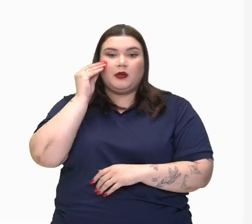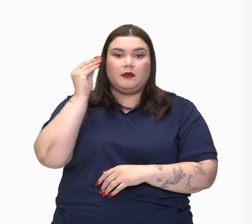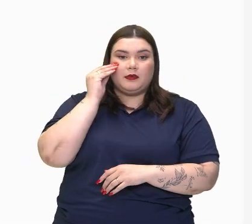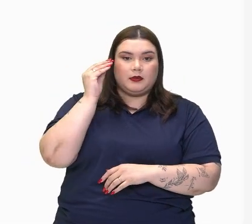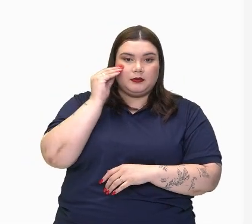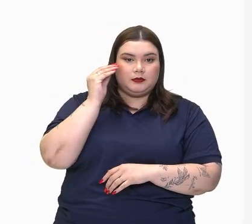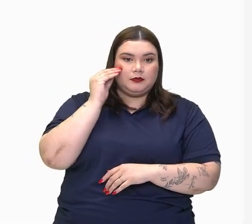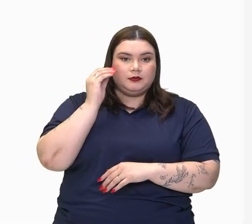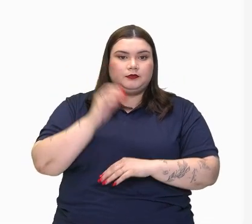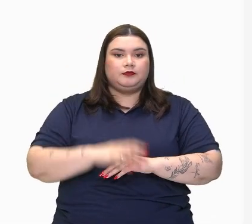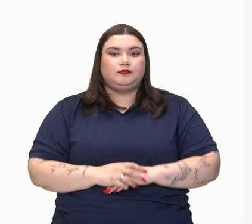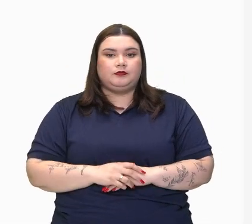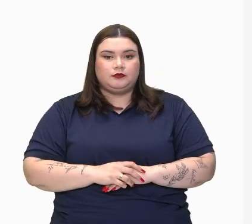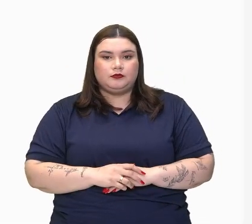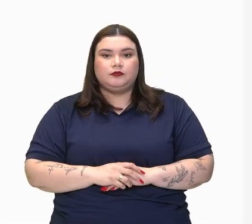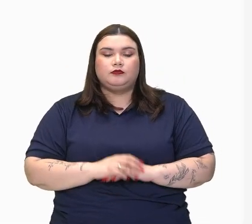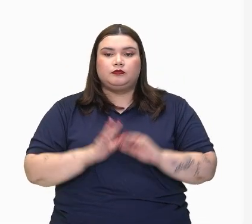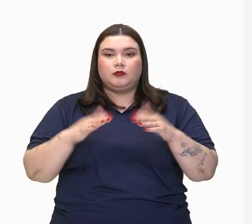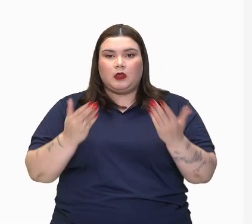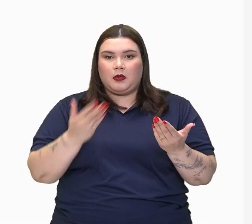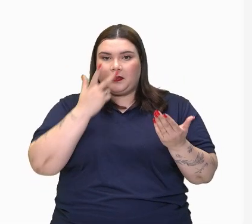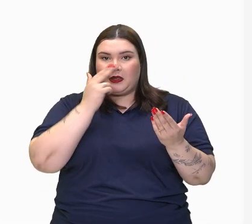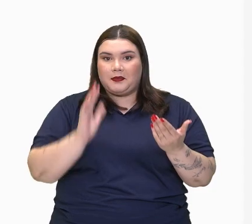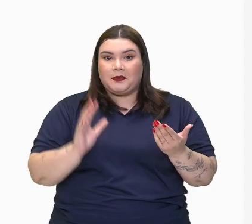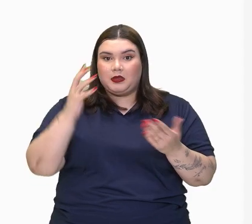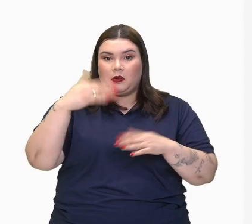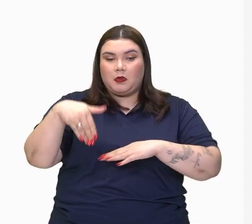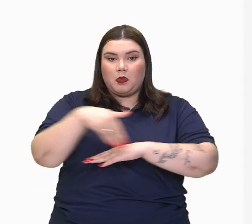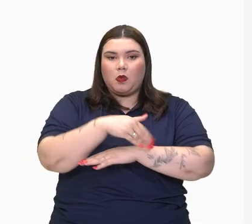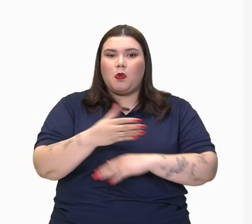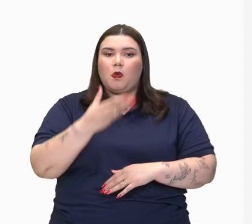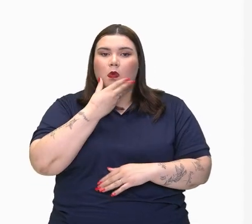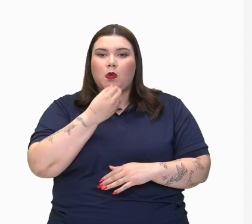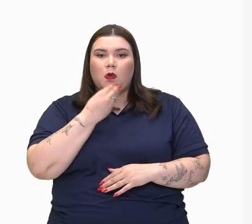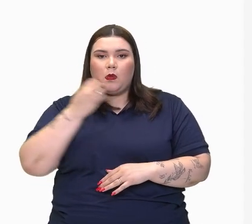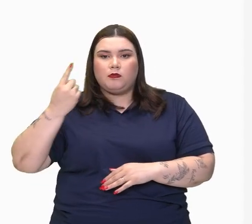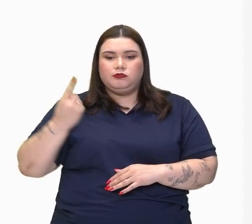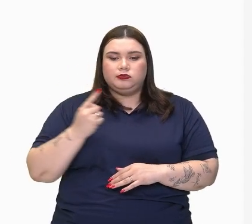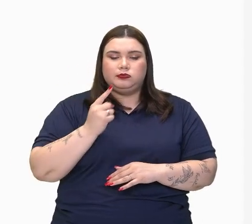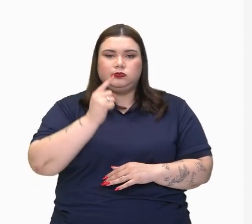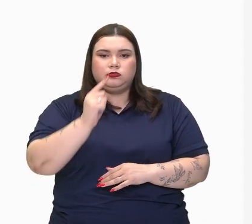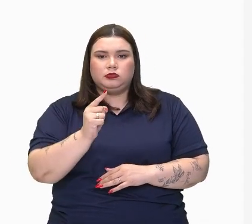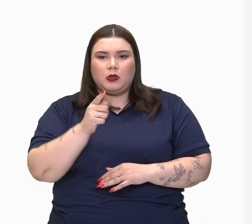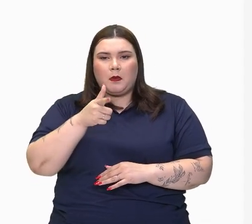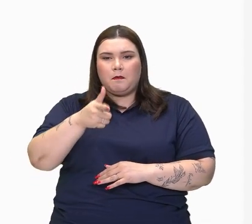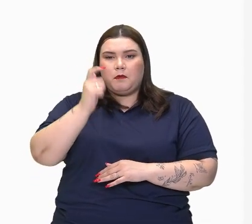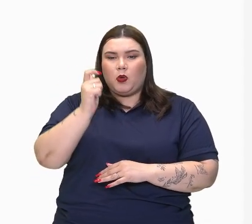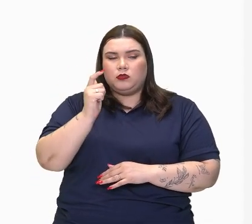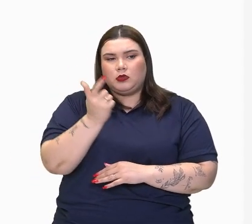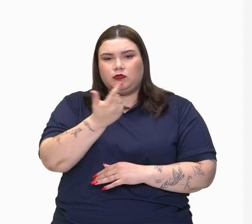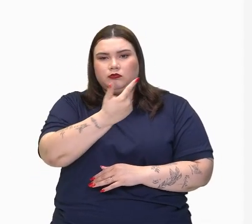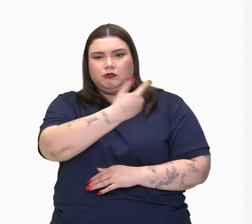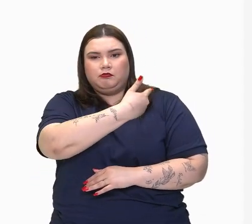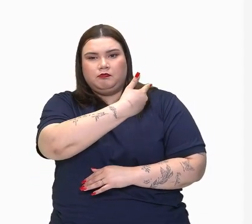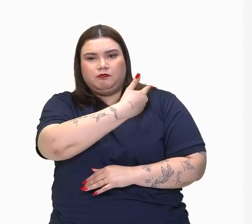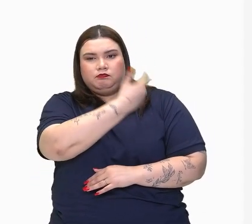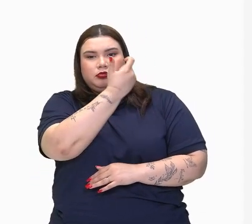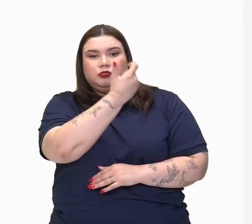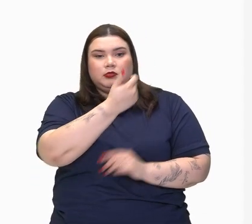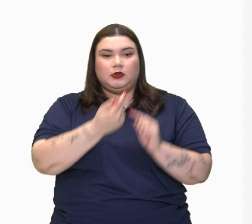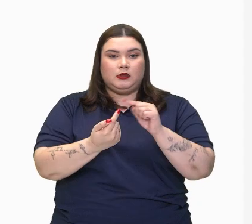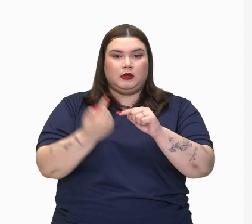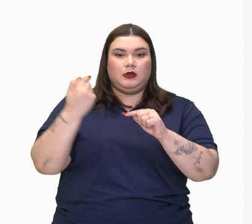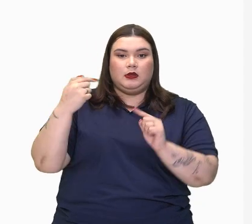Parece aquele caso que acontece no meio da rua, não é? Um homem que atirava pelas costas e acertou o